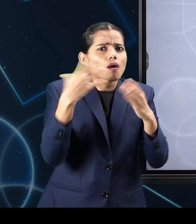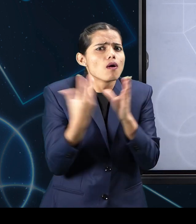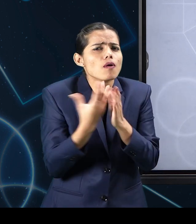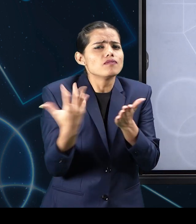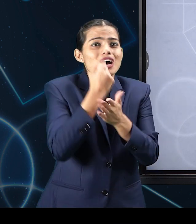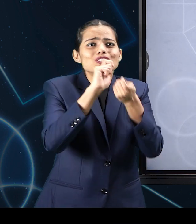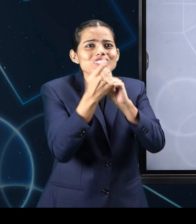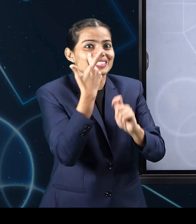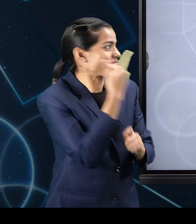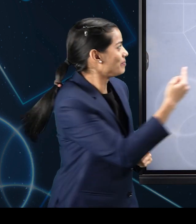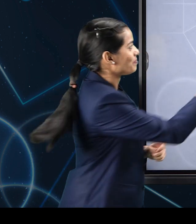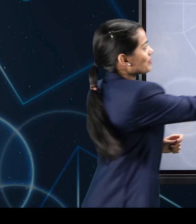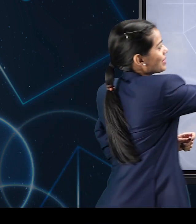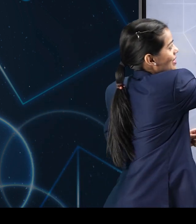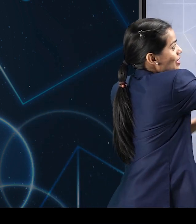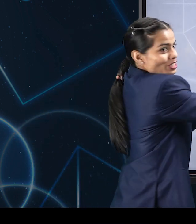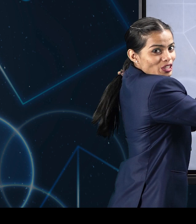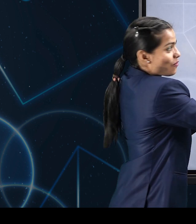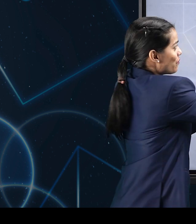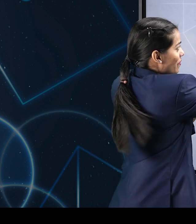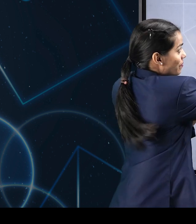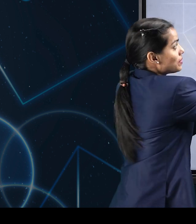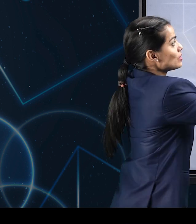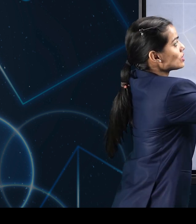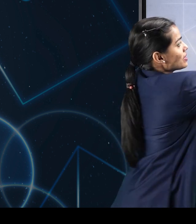Is equal to 5 square minus 4 square.